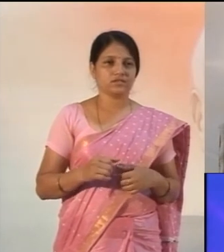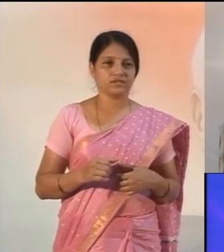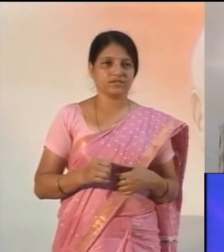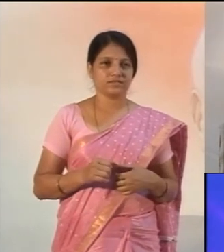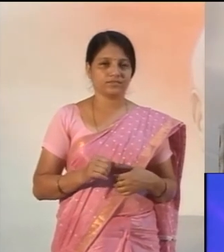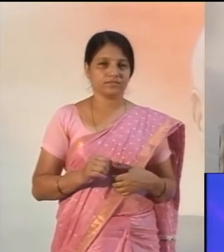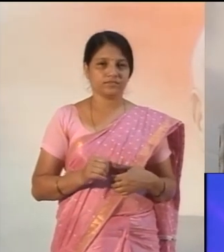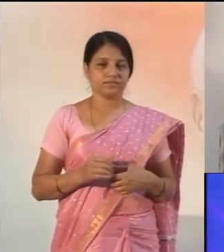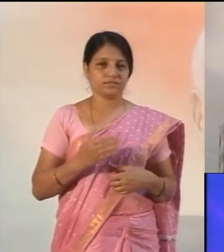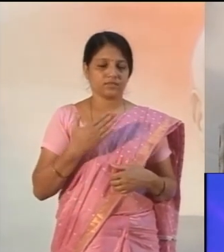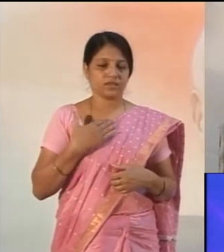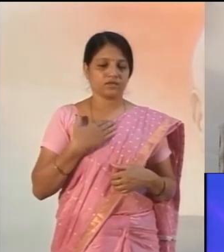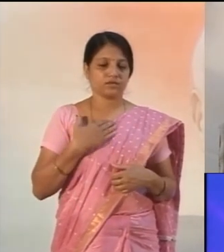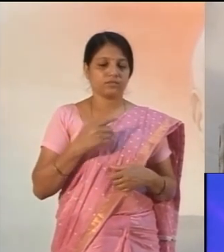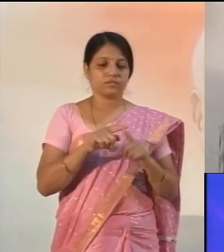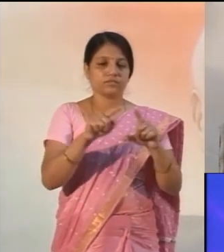अपने रूम को,